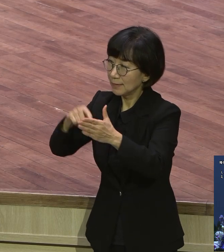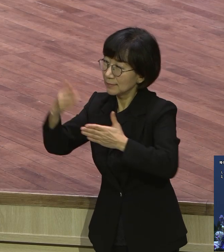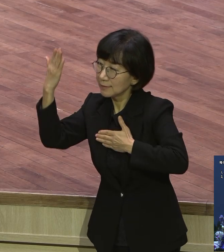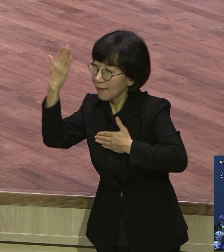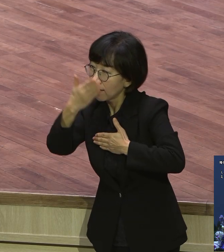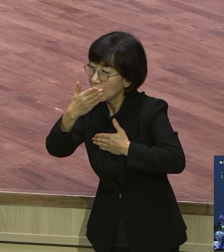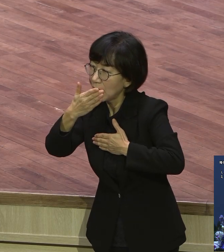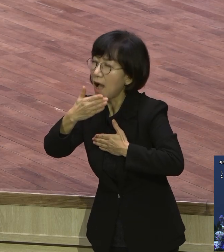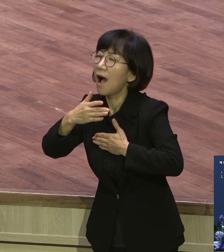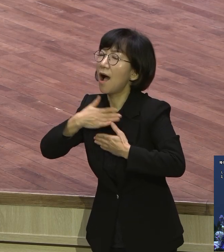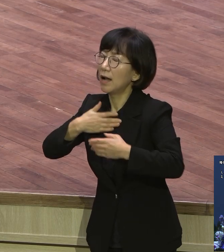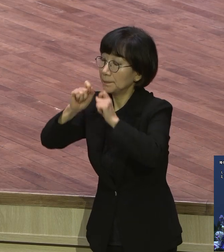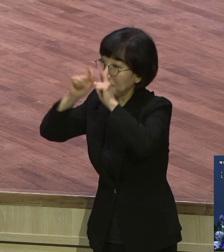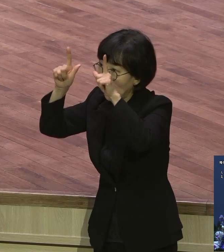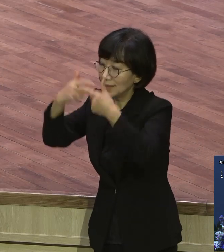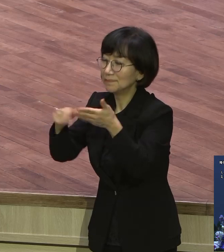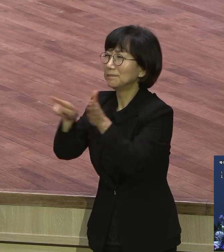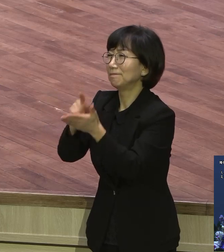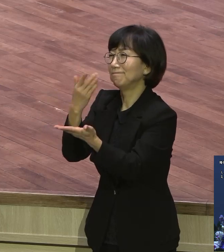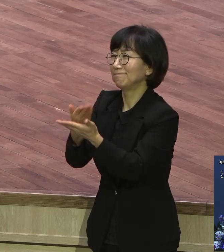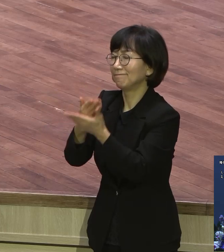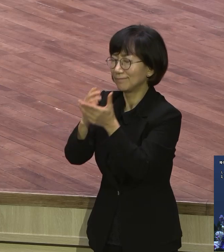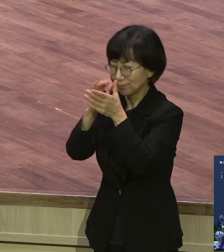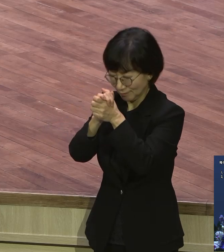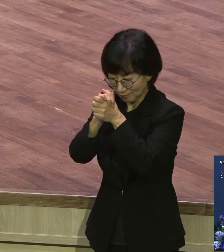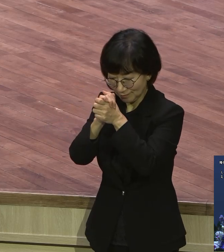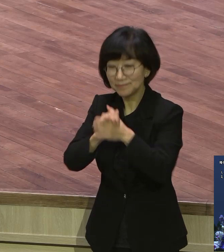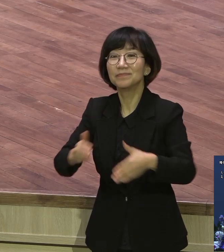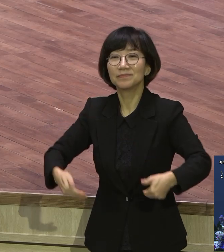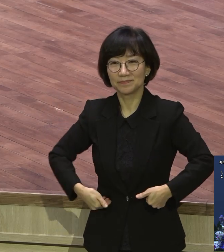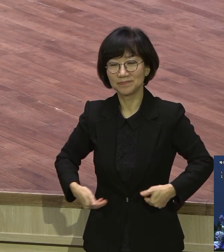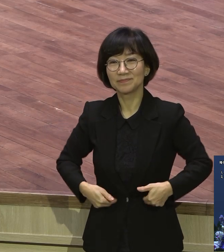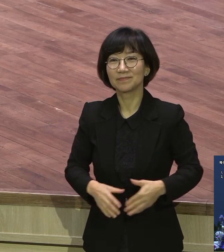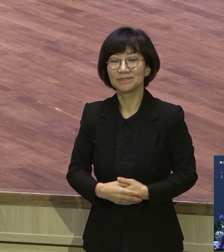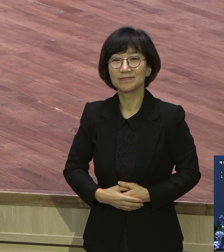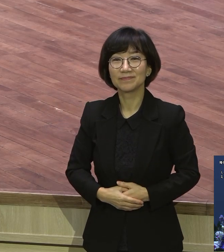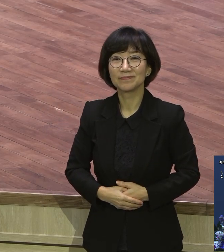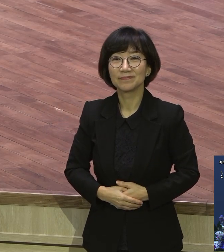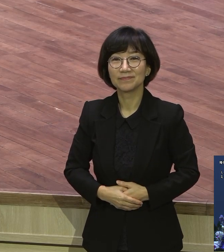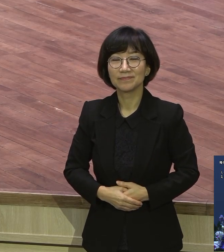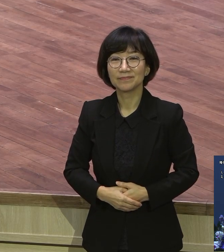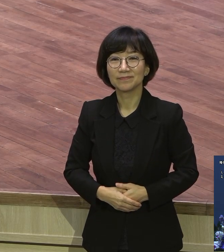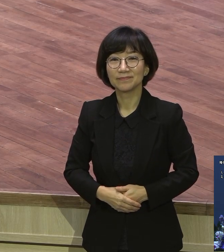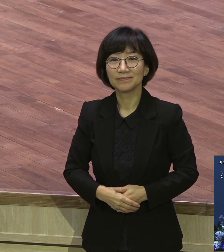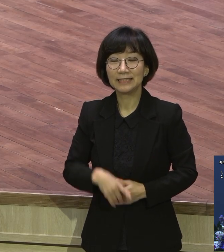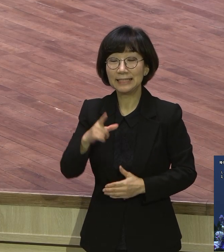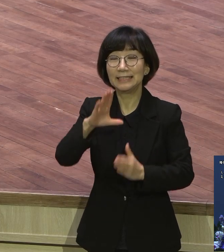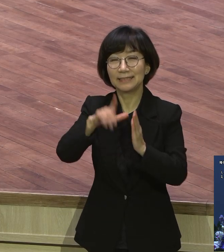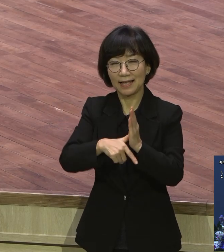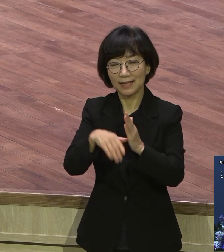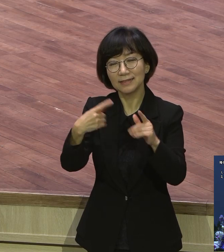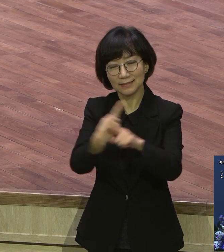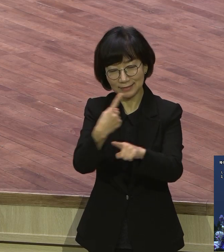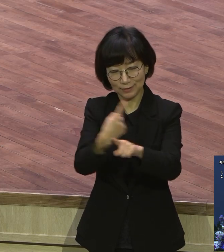그런 믿음을 내게 줘옵소서 그런 순간에 다 끝나버립니다 지구가 딴 데서 오는 것이 아니요